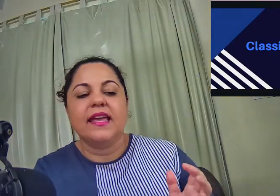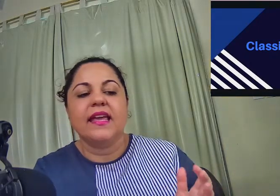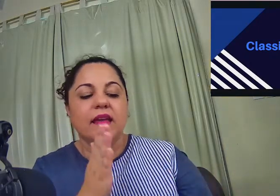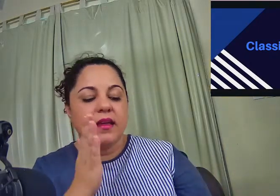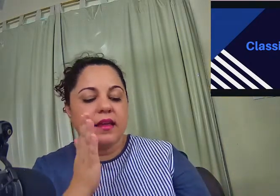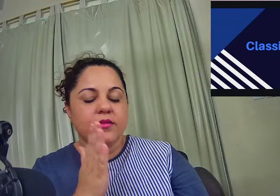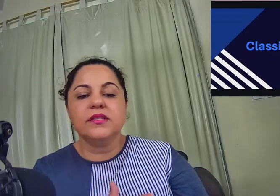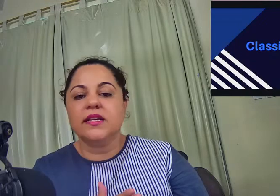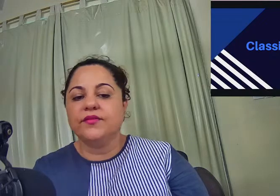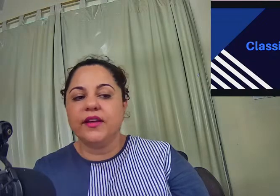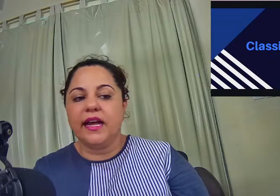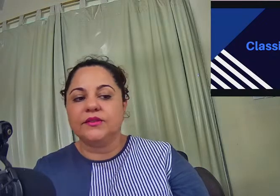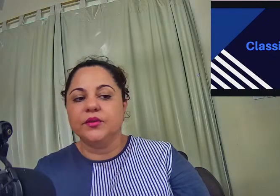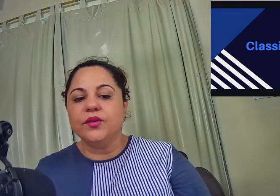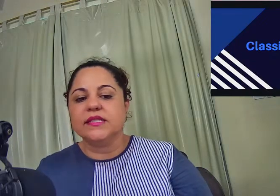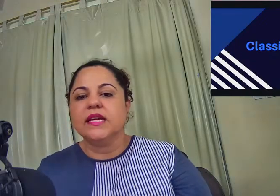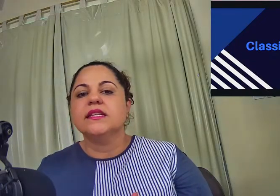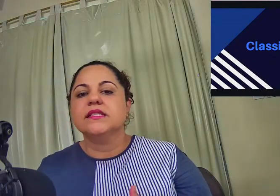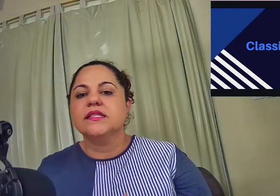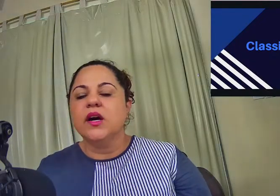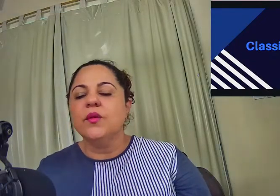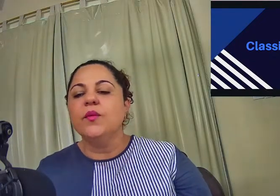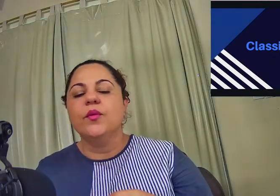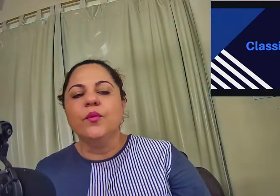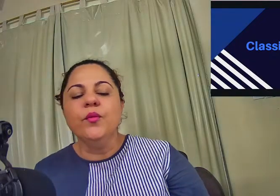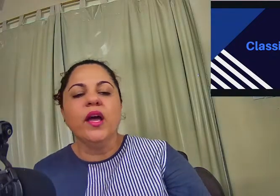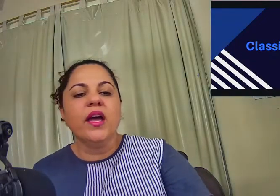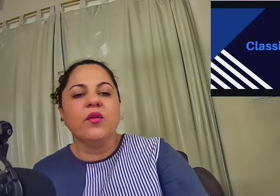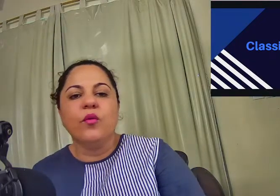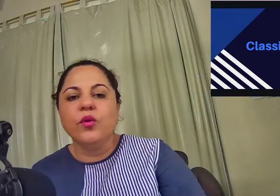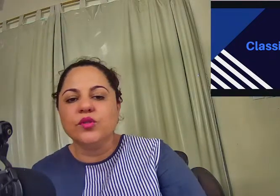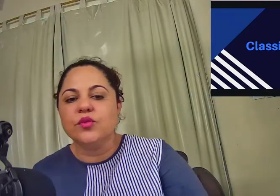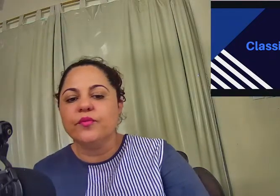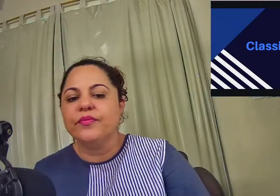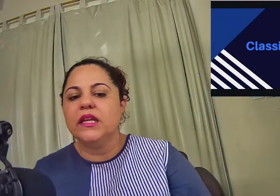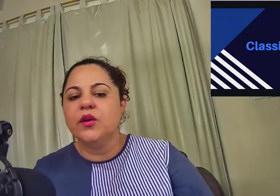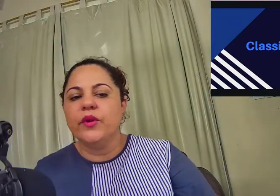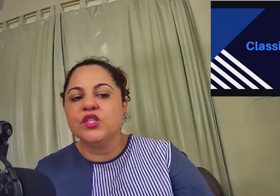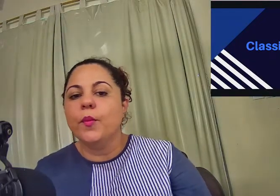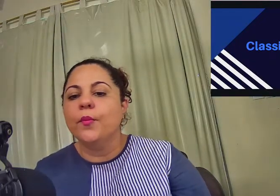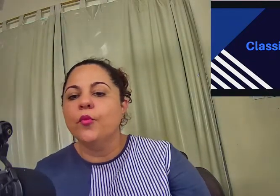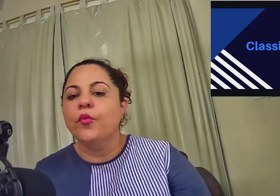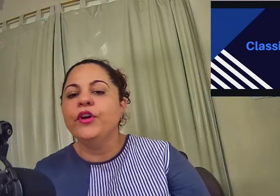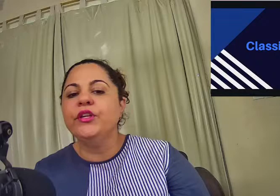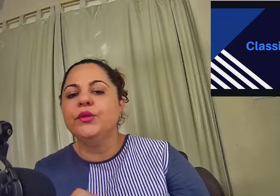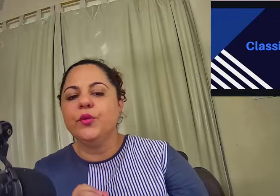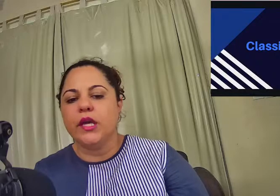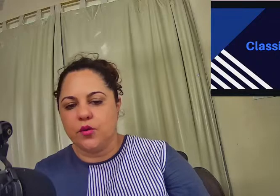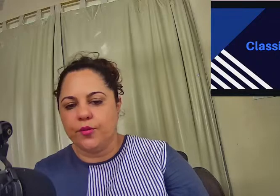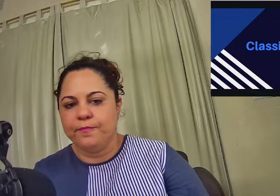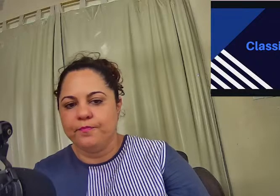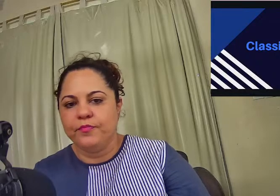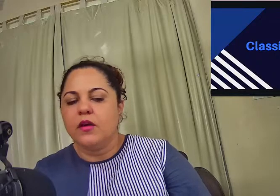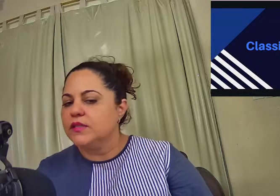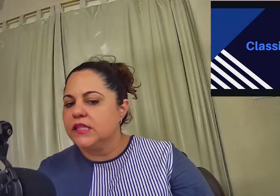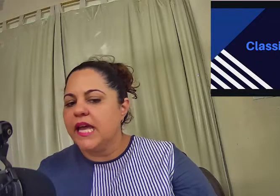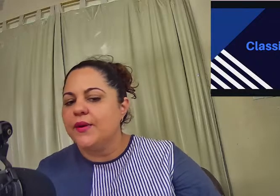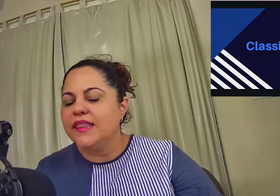os classificadores são um recurso linguístico muito rico. Considero até que